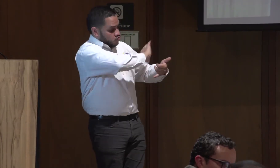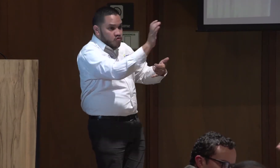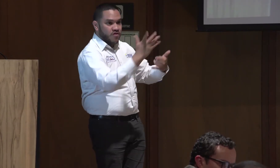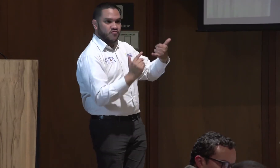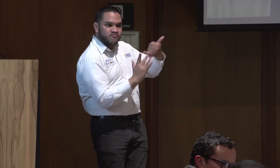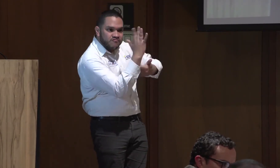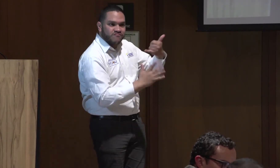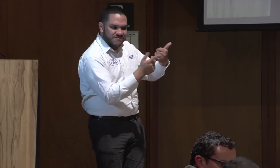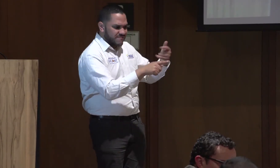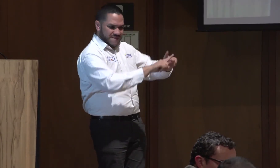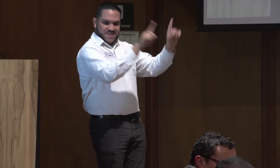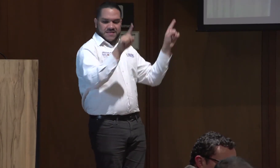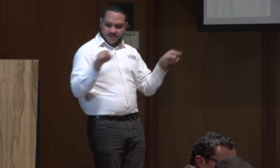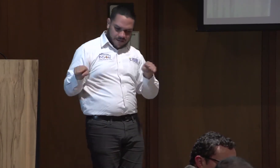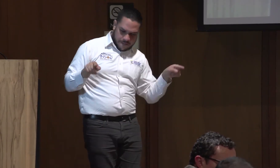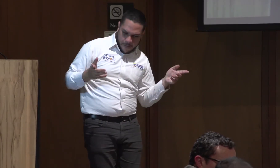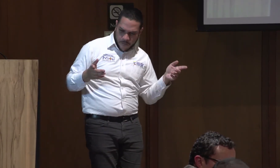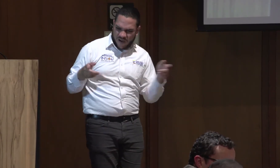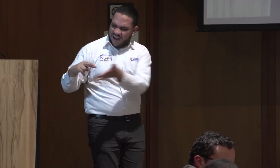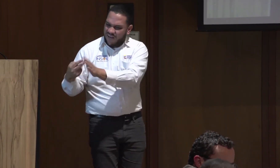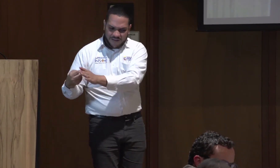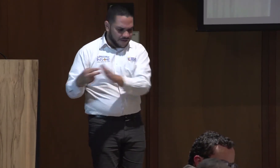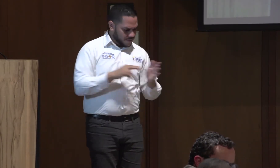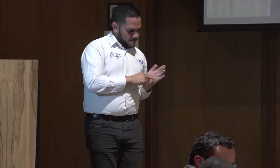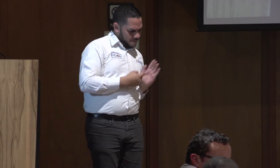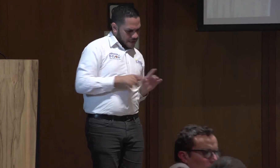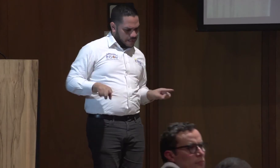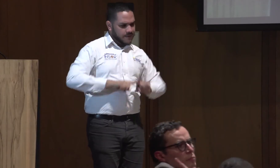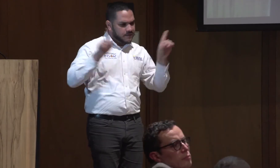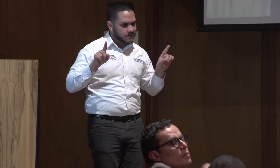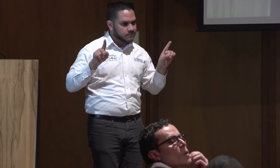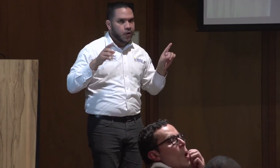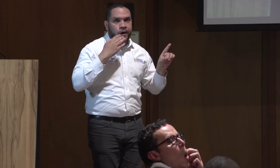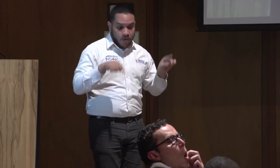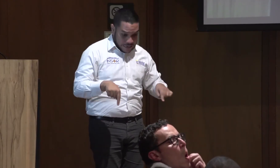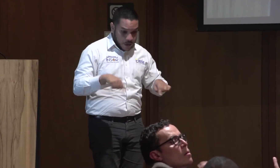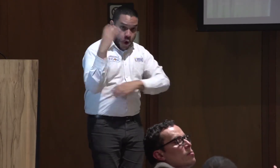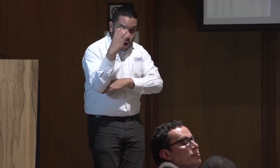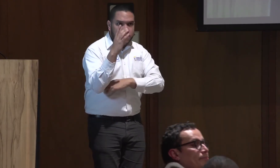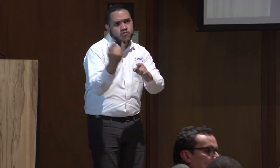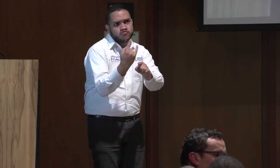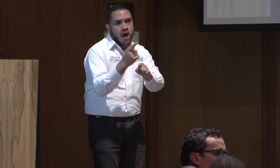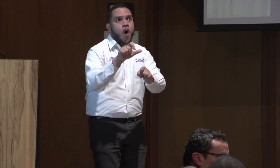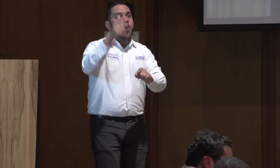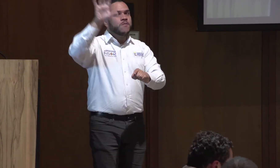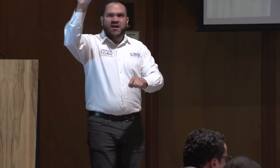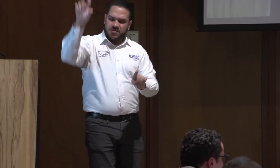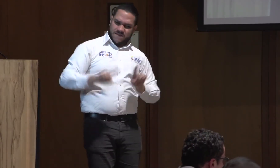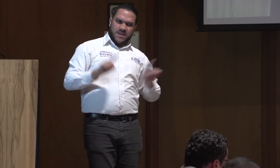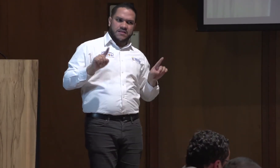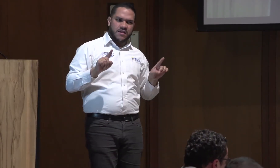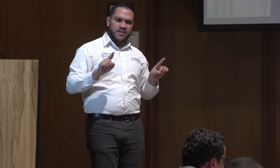pacífica o en otro país. Entonces, ¿cómo se hace para manejar esas connotaciones